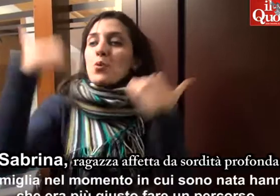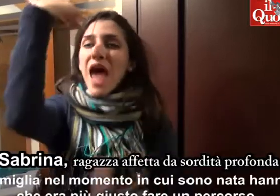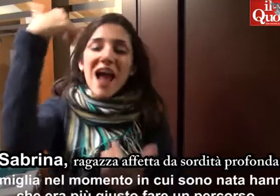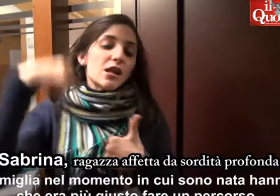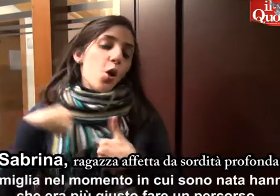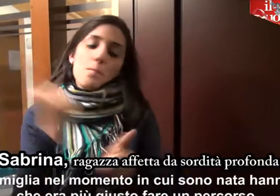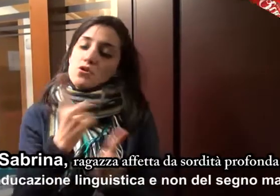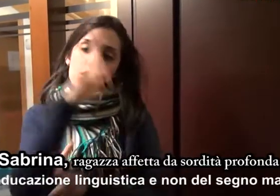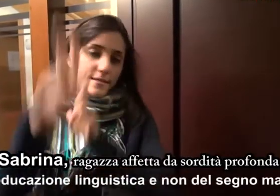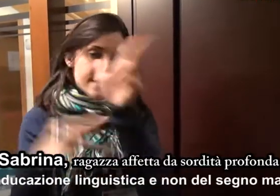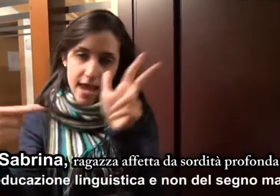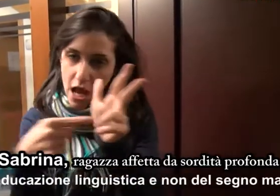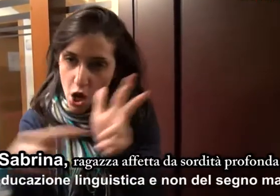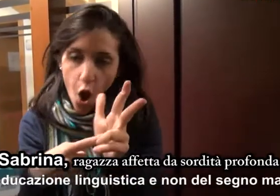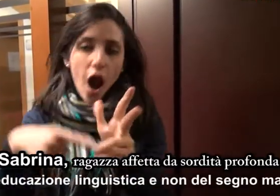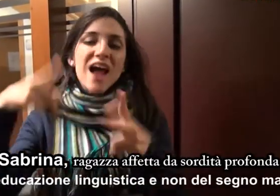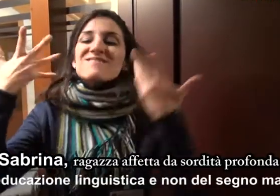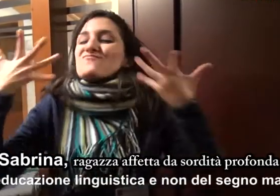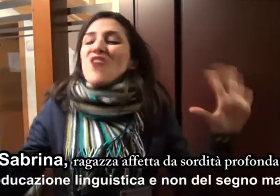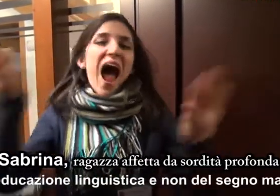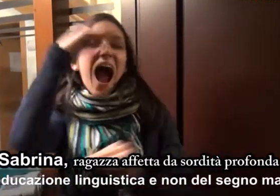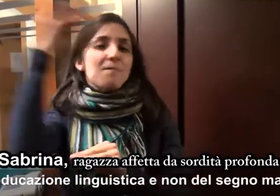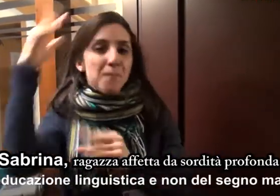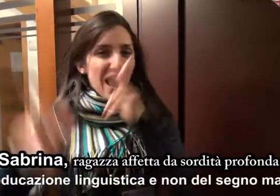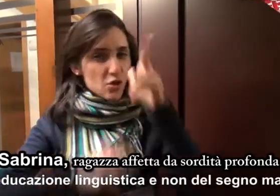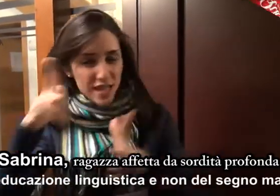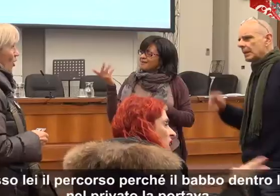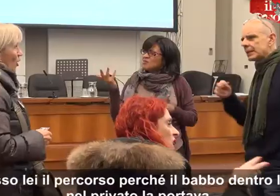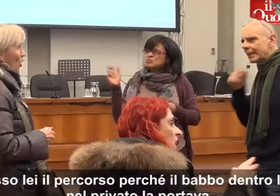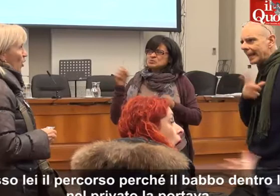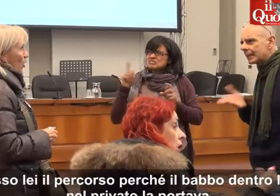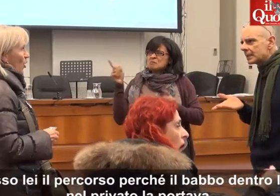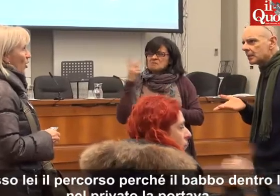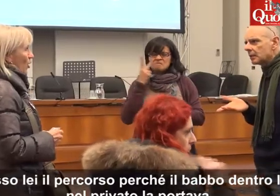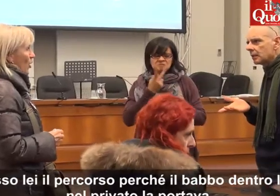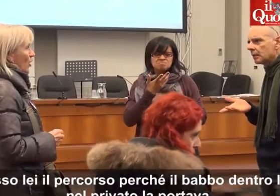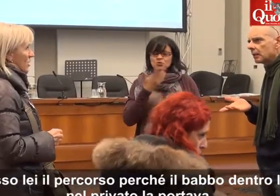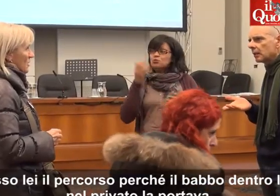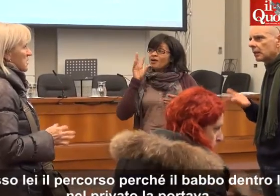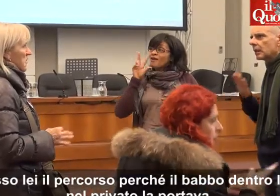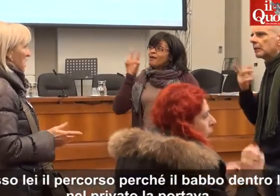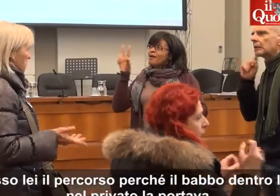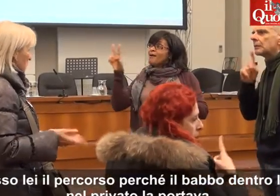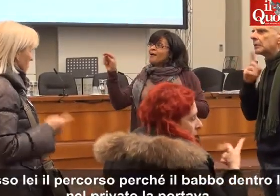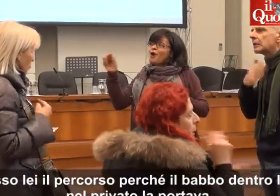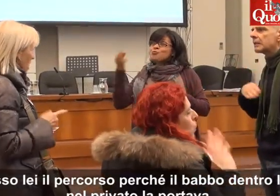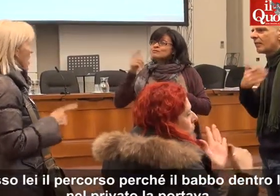percorso di educazione linguistica e non del segno, magari. Ha smesso lei il percorso, perché il babbo